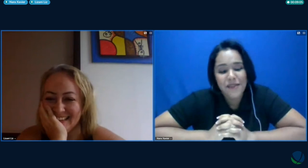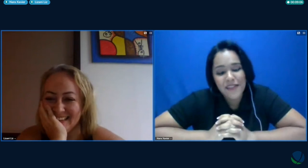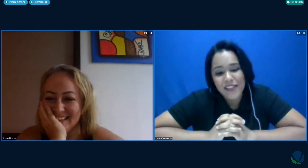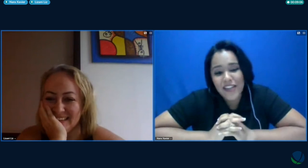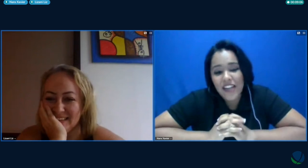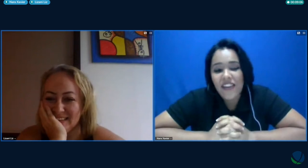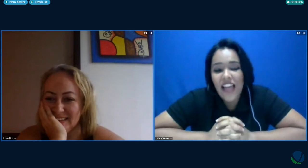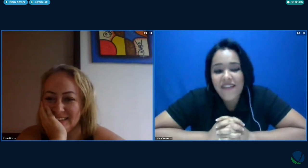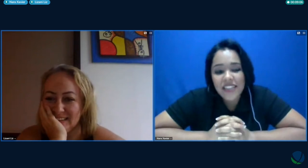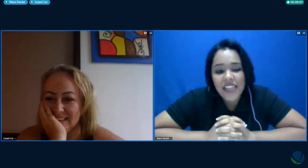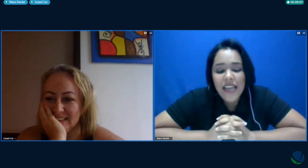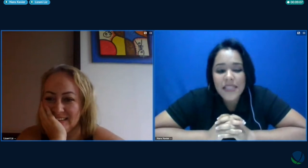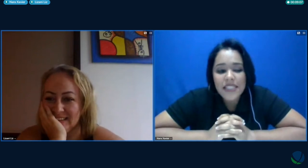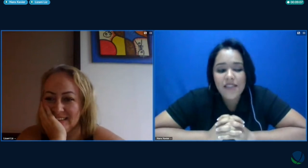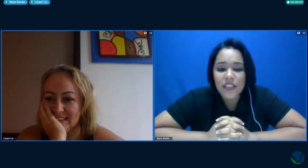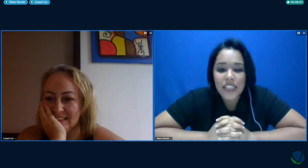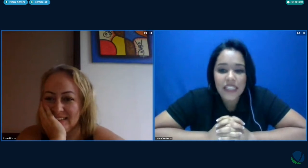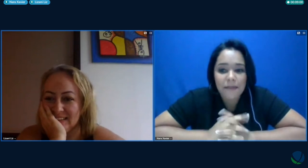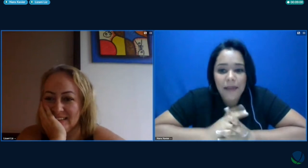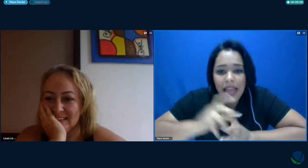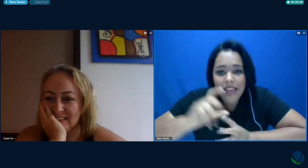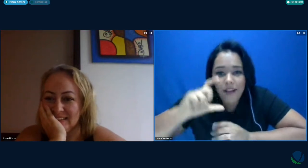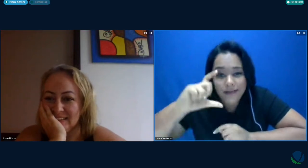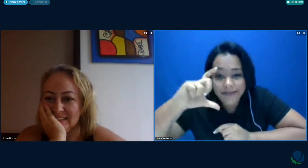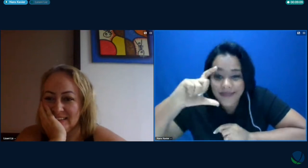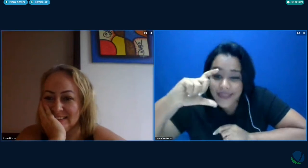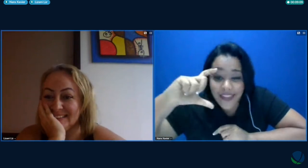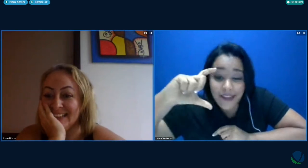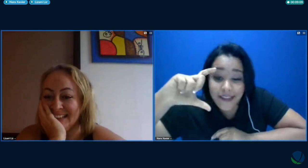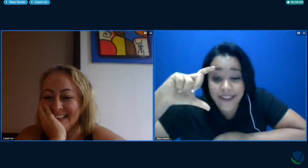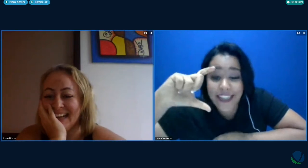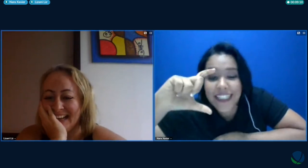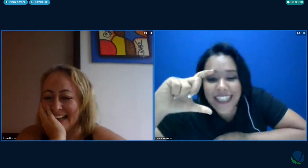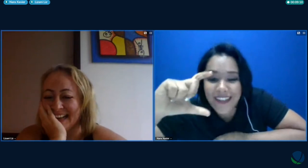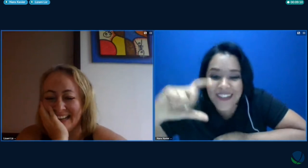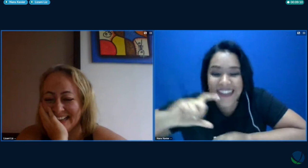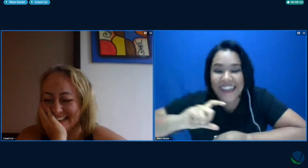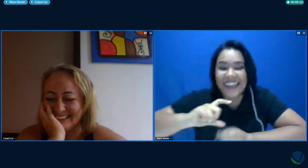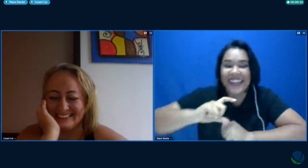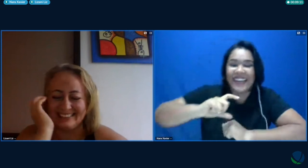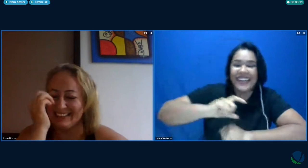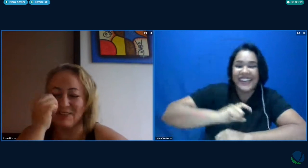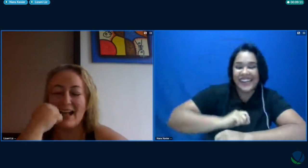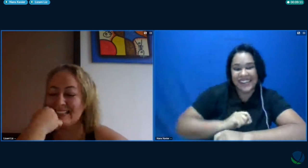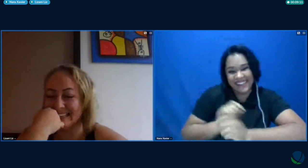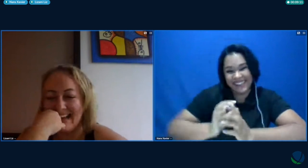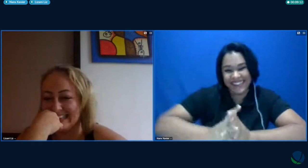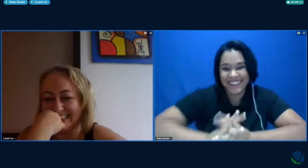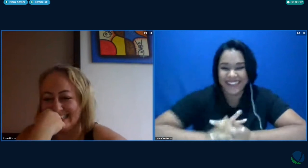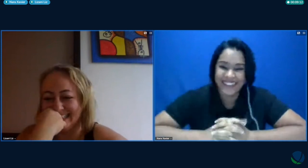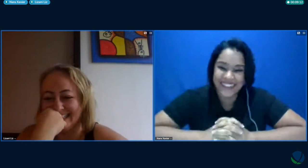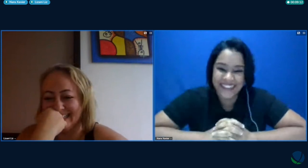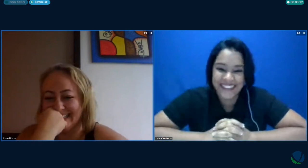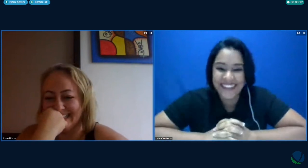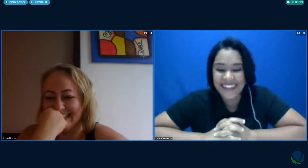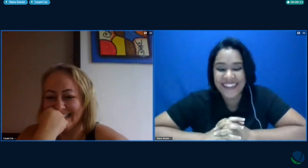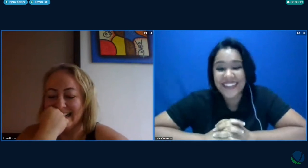Ai, meu Deus, sabe tanto trabalho que sumiu. E a professora Flávia assim, mas se não for dar trabalho, eu quase